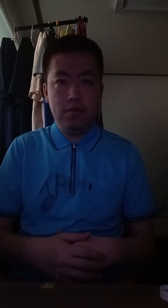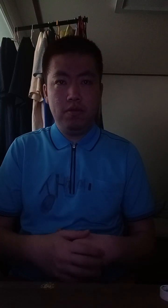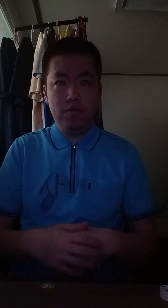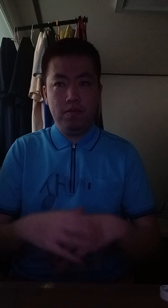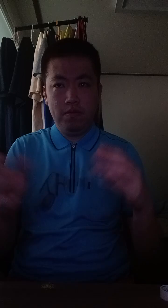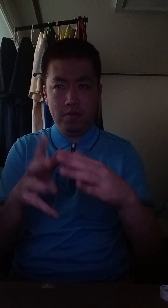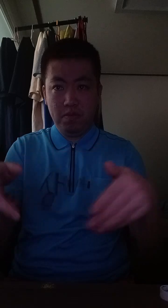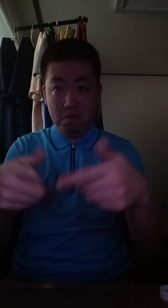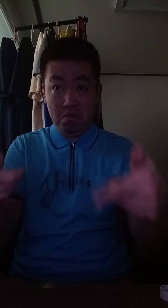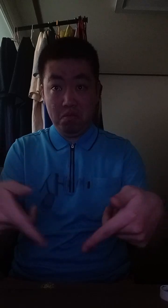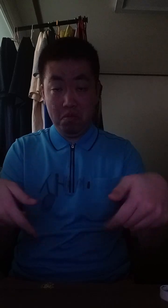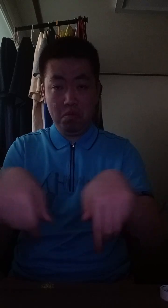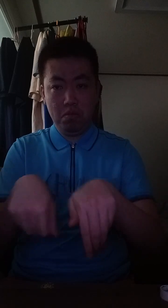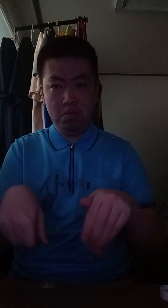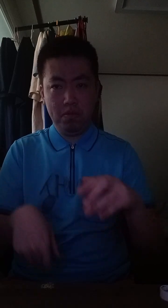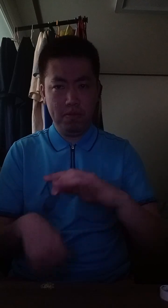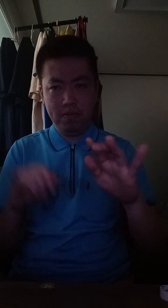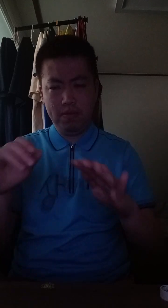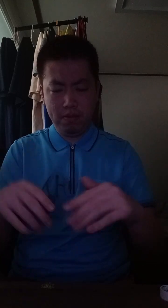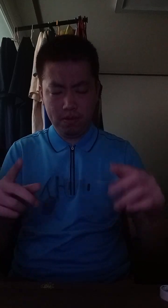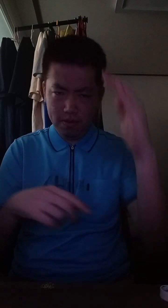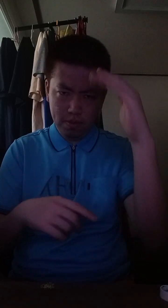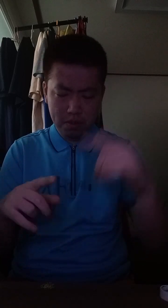서울의 한 지하철역에서 6살 여자아이가